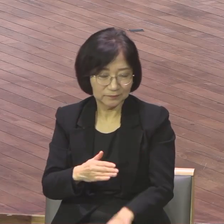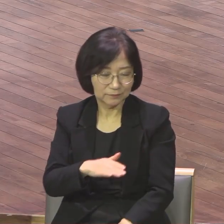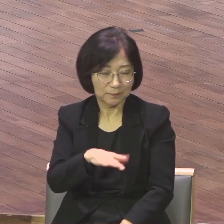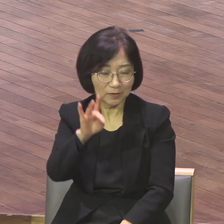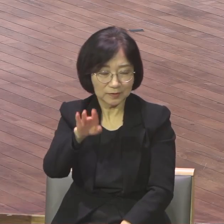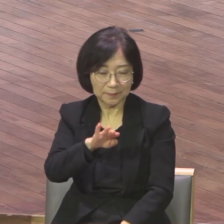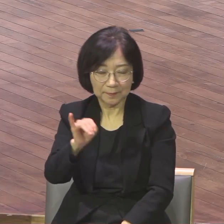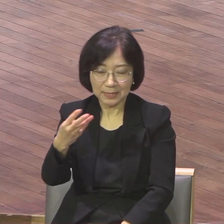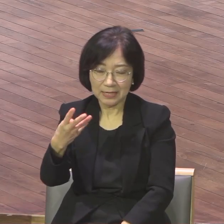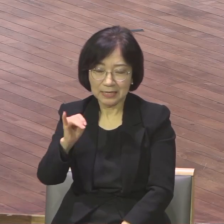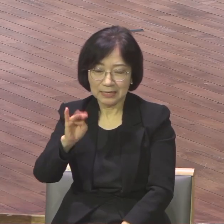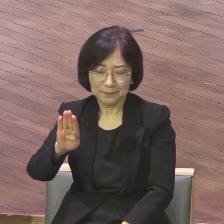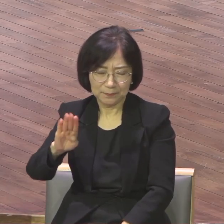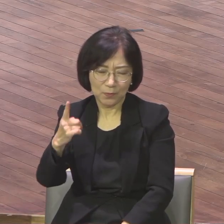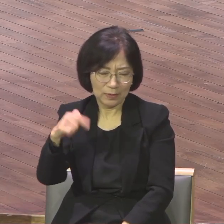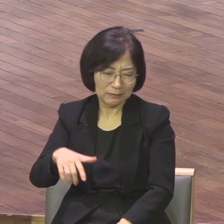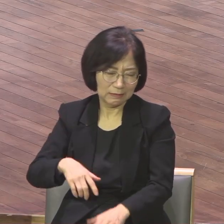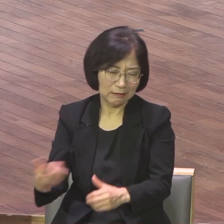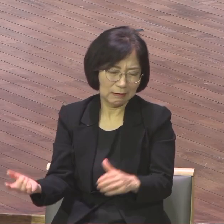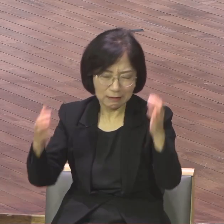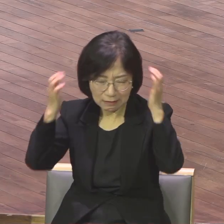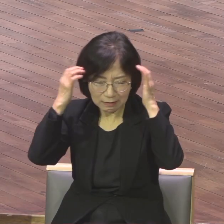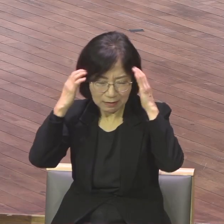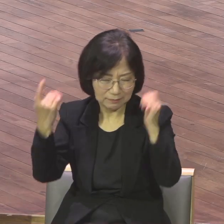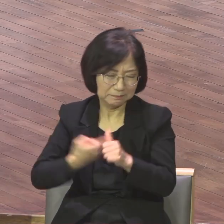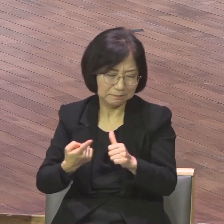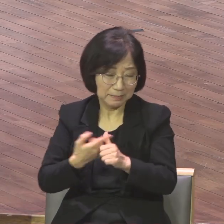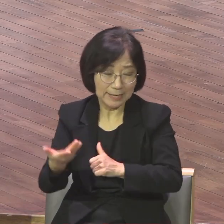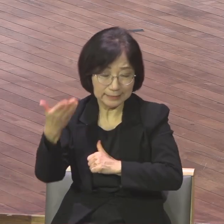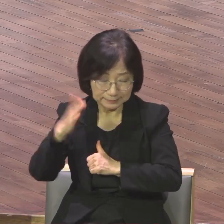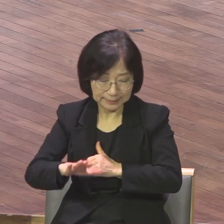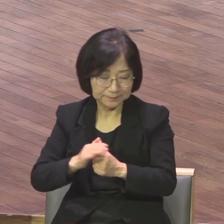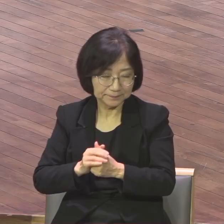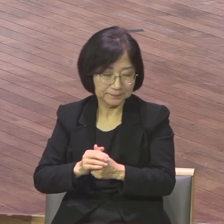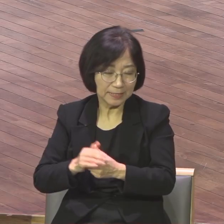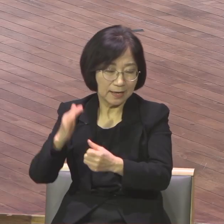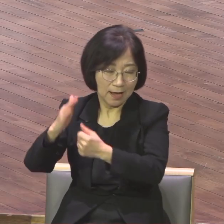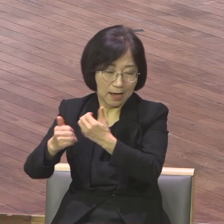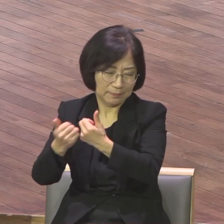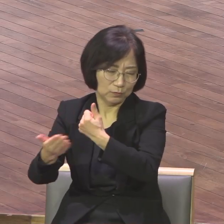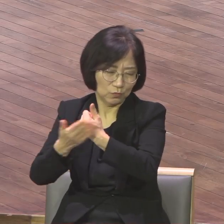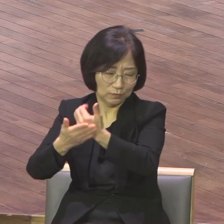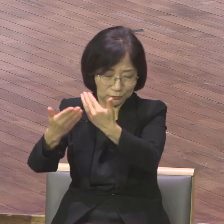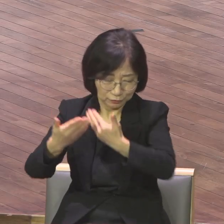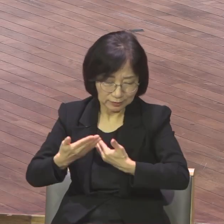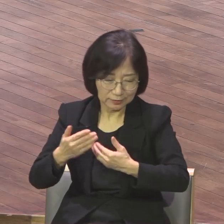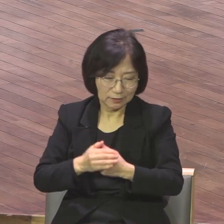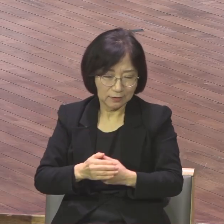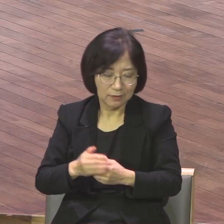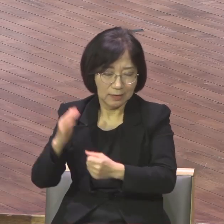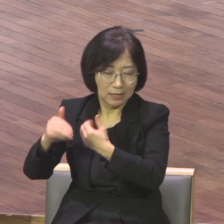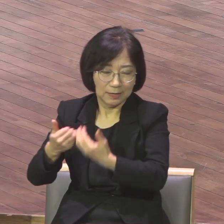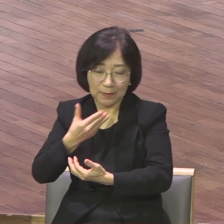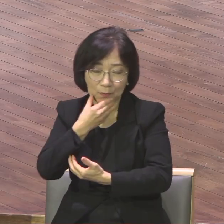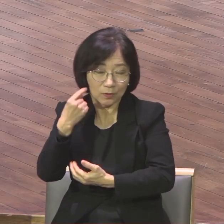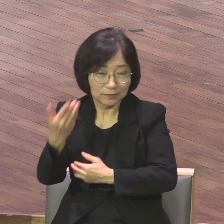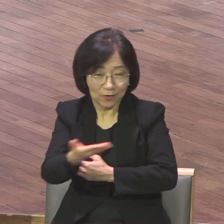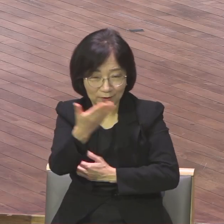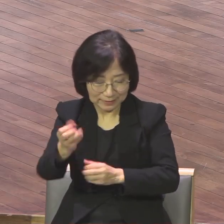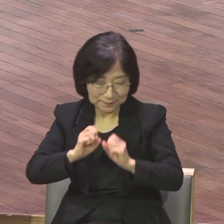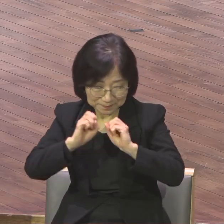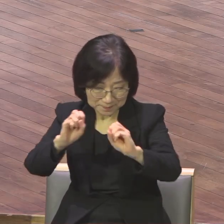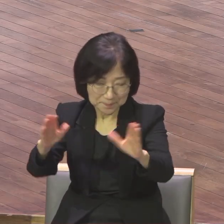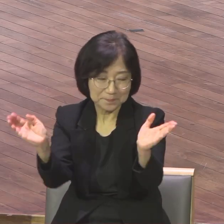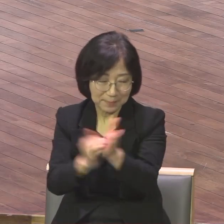빌립보에서 고난과 능욕을 당하였으나 우리 하나님을 힘입어 많은 싸움 중에 하나님의 복음을 너에게 전하였노라.